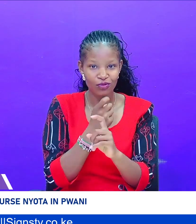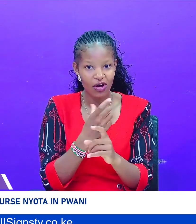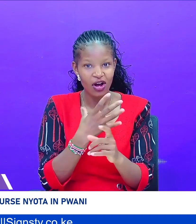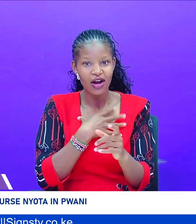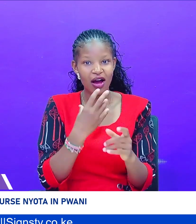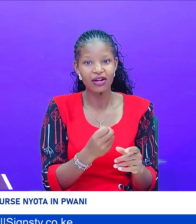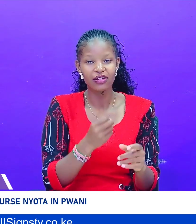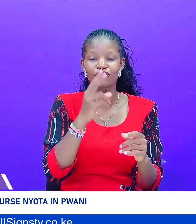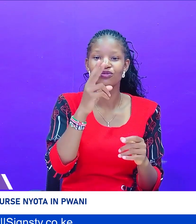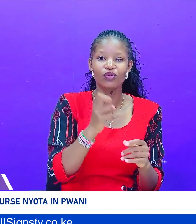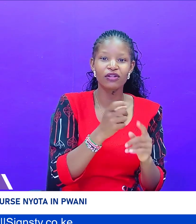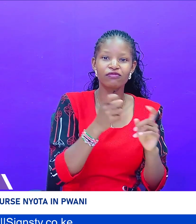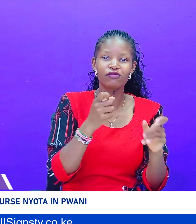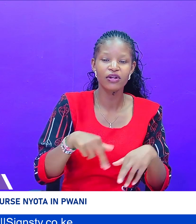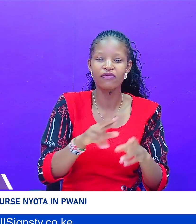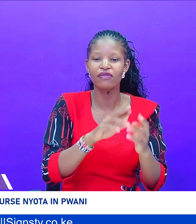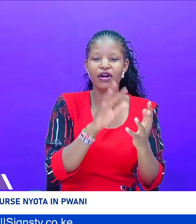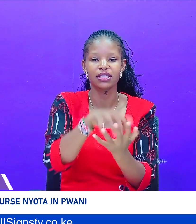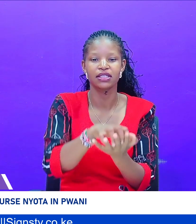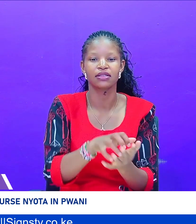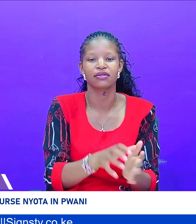and 20 from Taita Taveta.